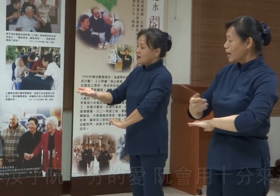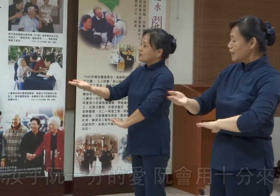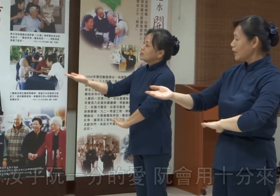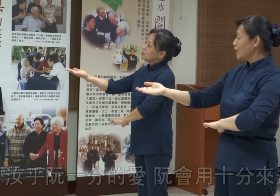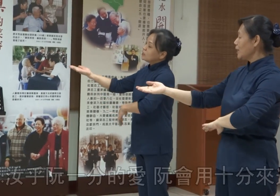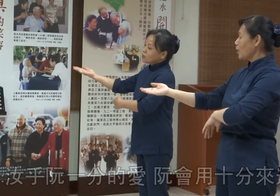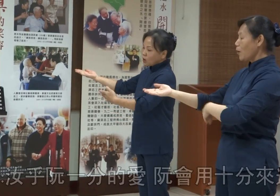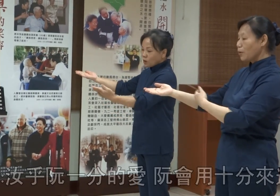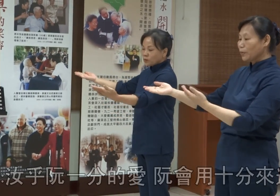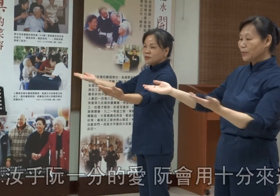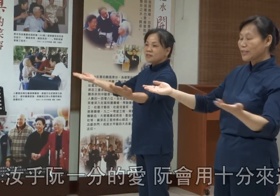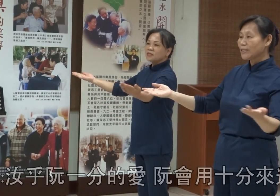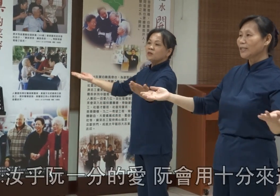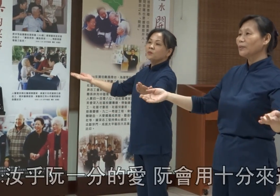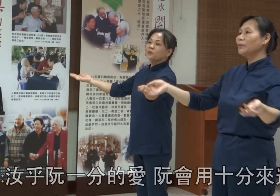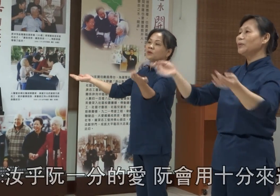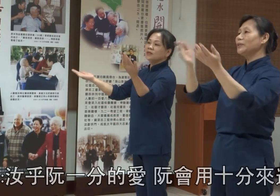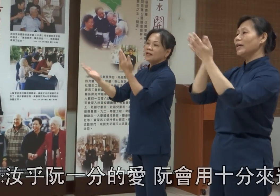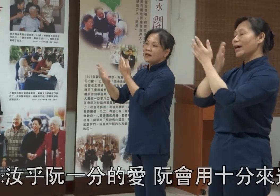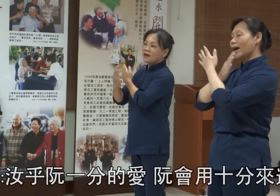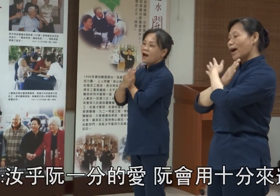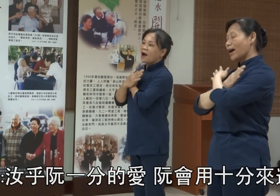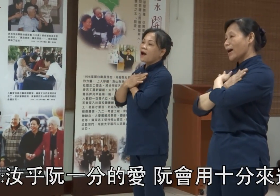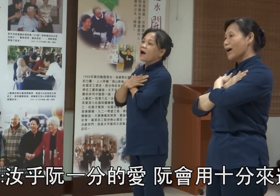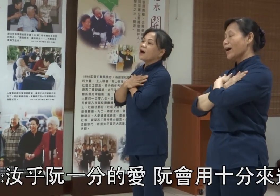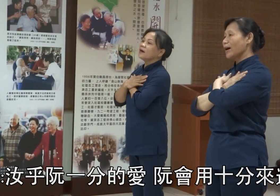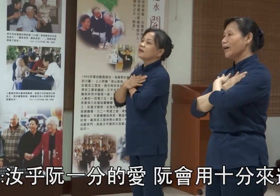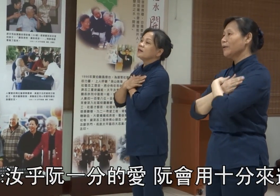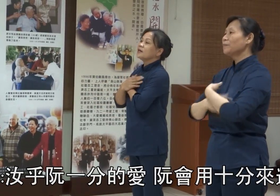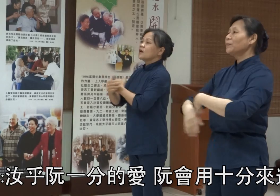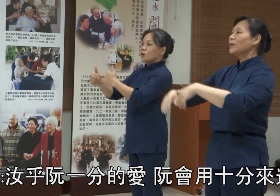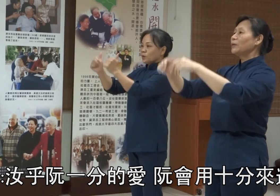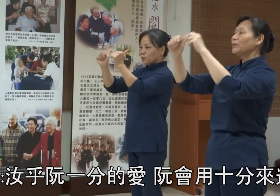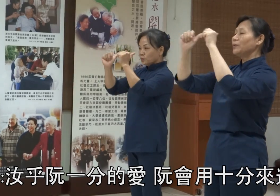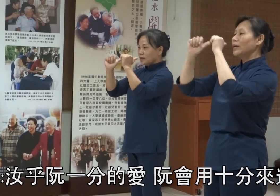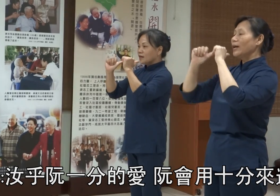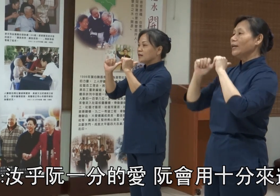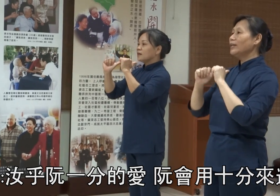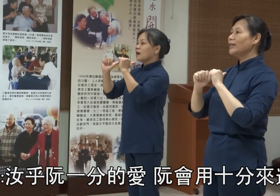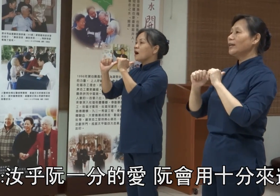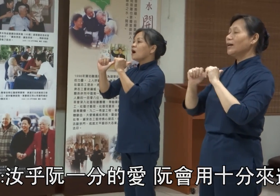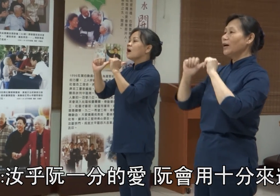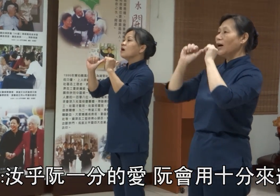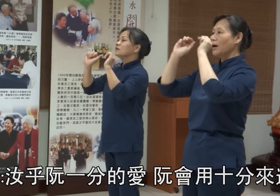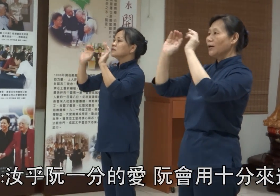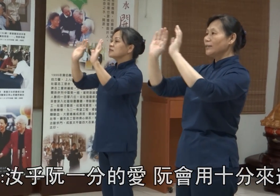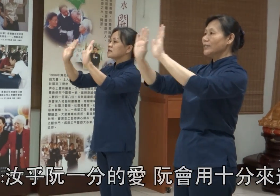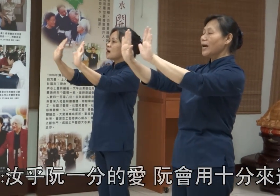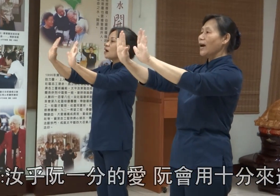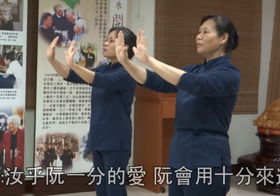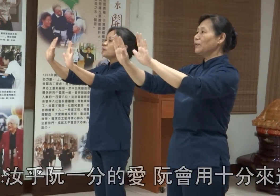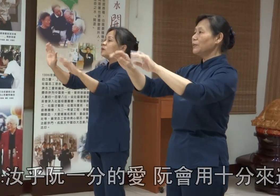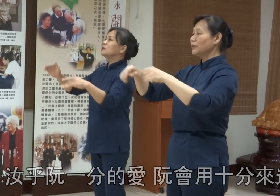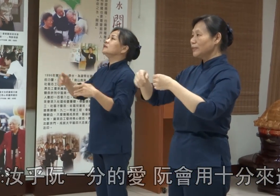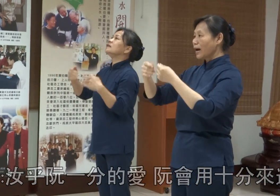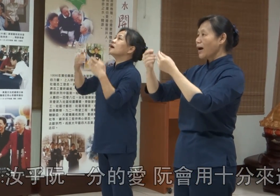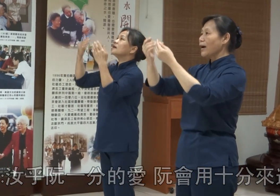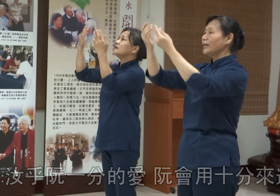情。你和我结婚的爱，我的缘咋不来